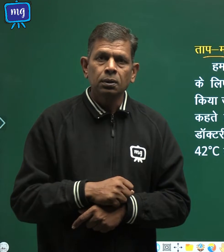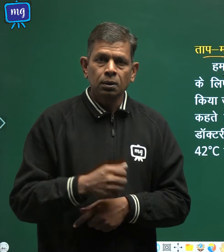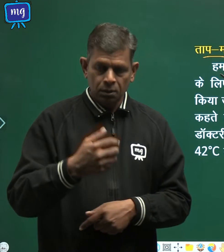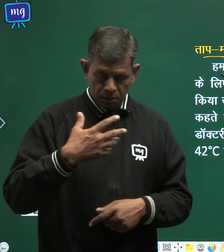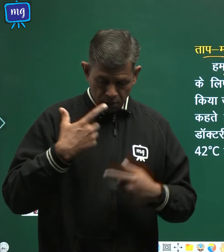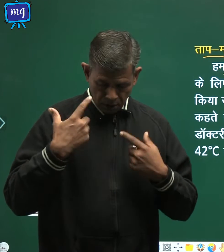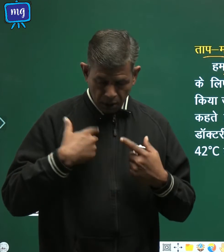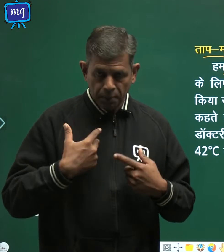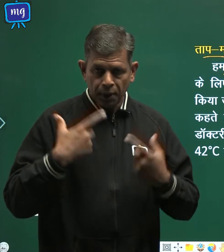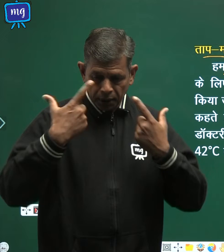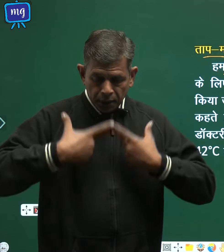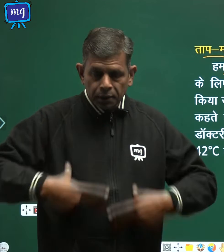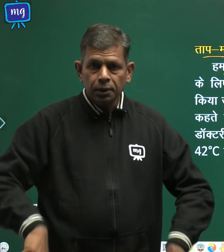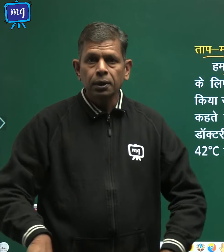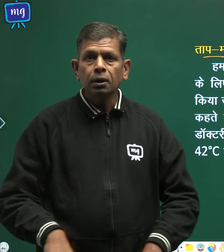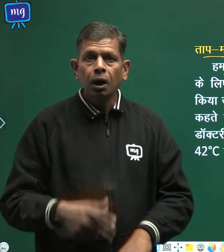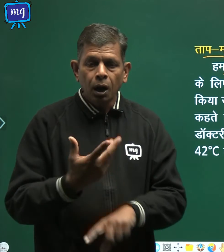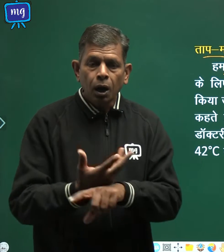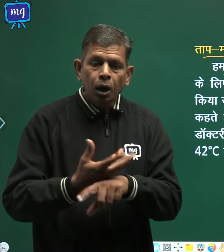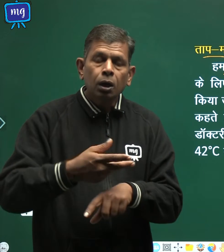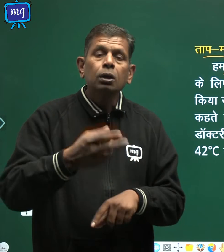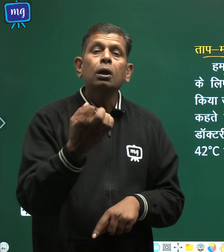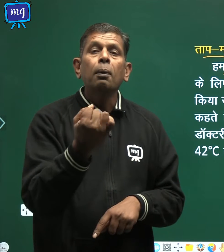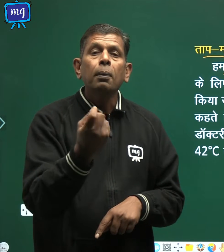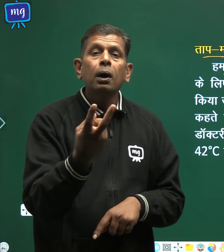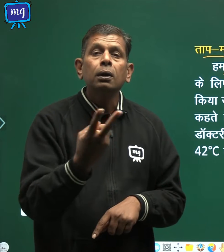हमारे शरीर का तापमान